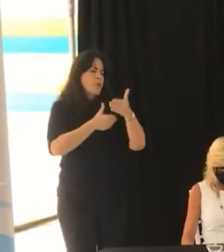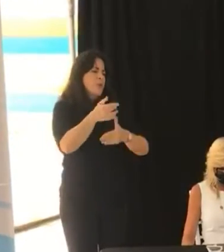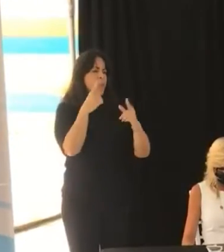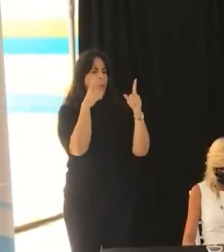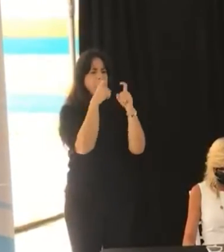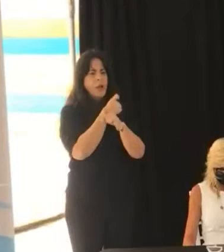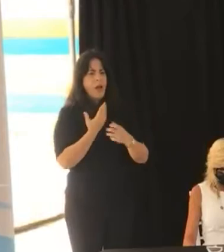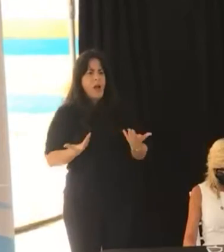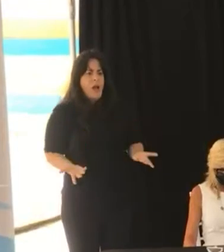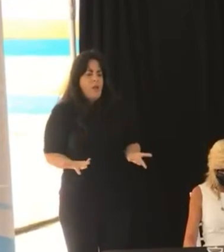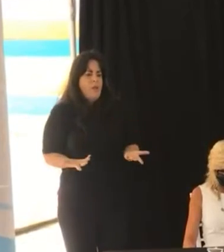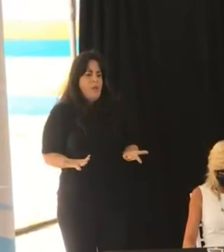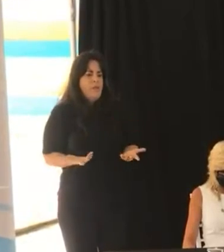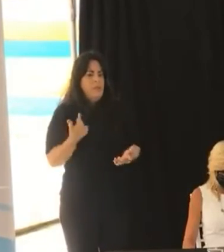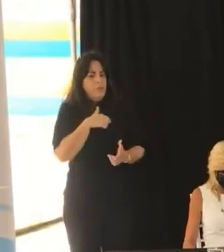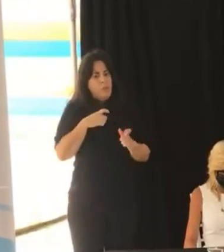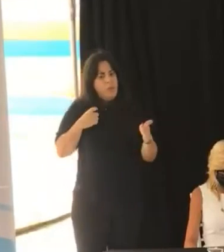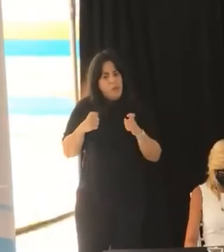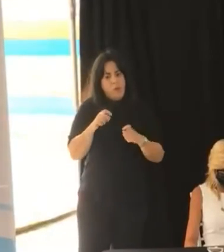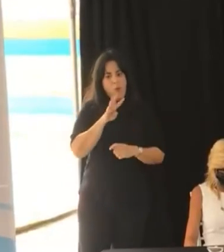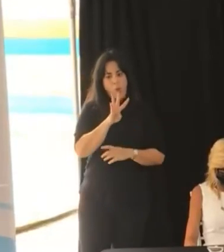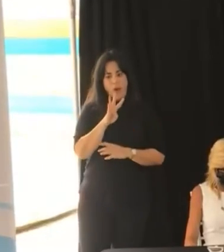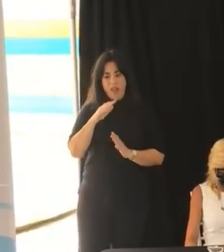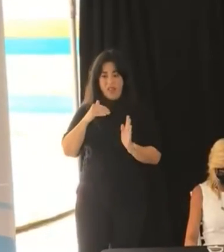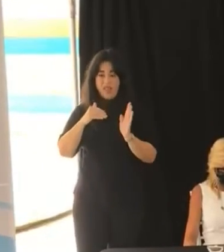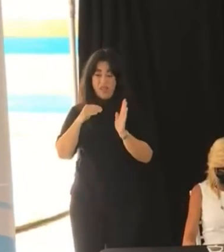complicado. Estamos hablando que se están manejando